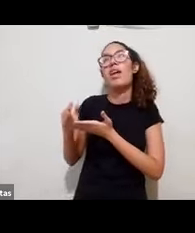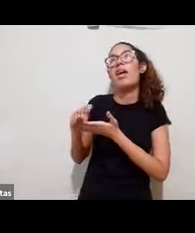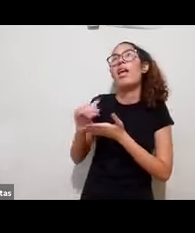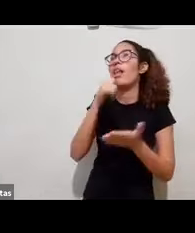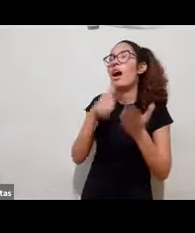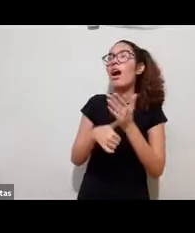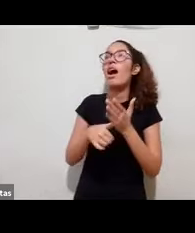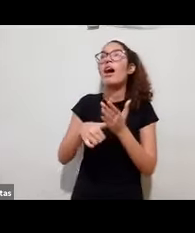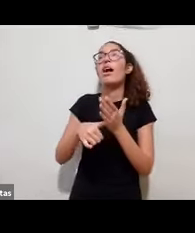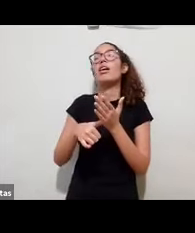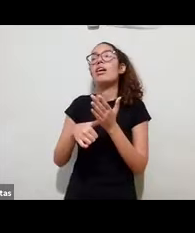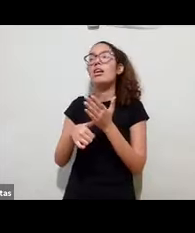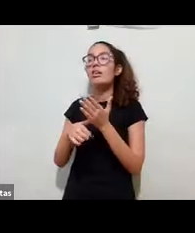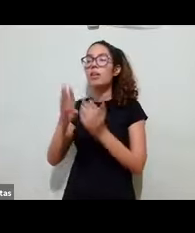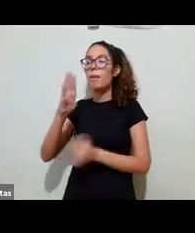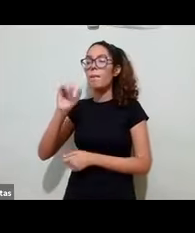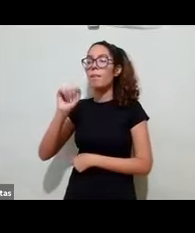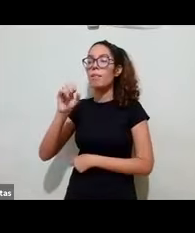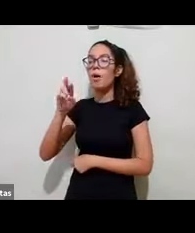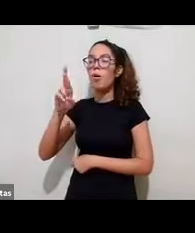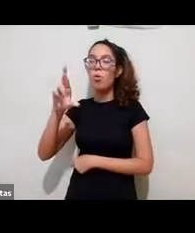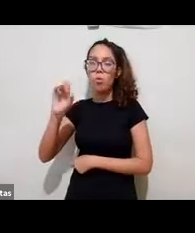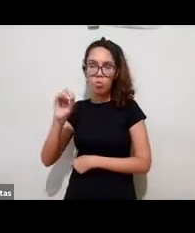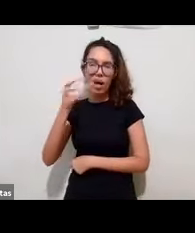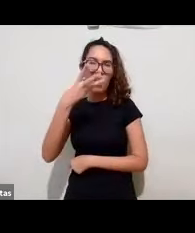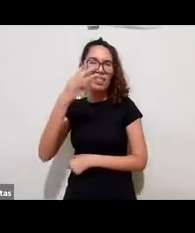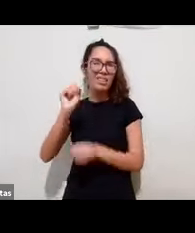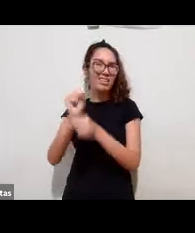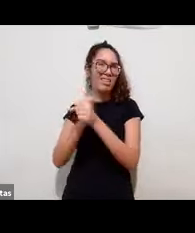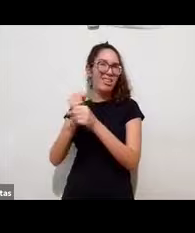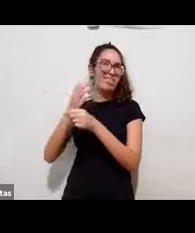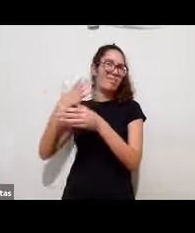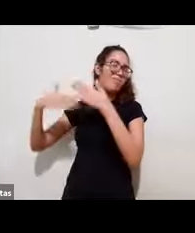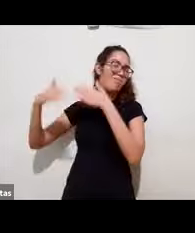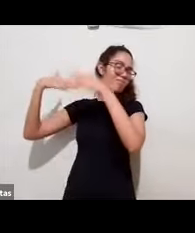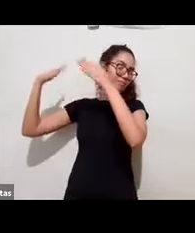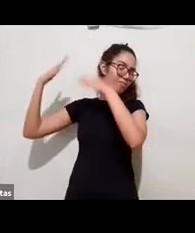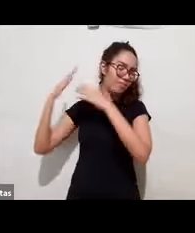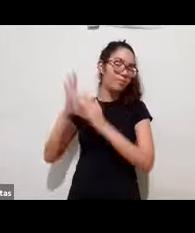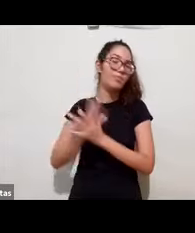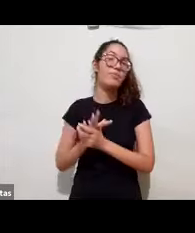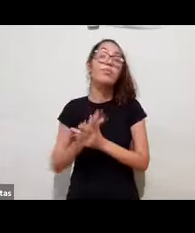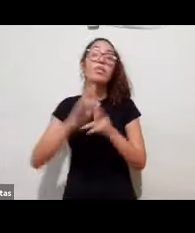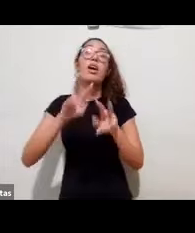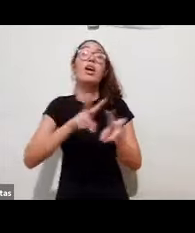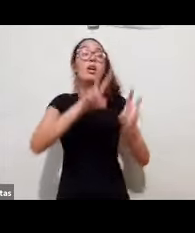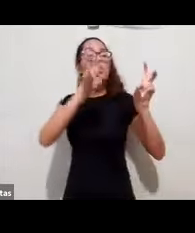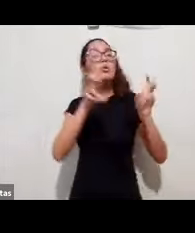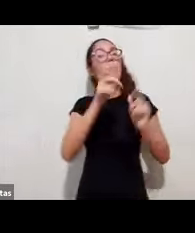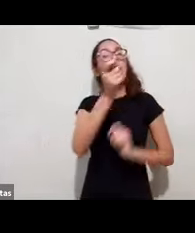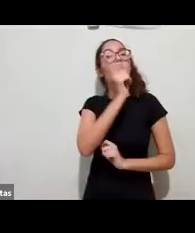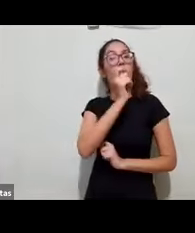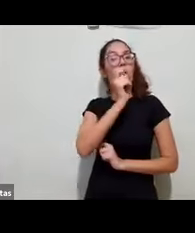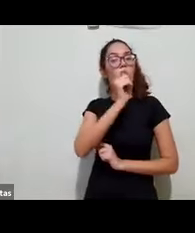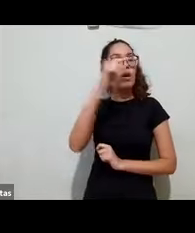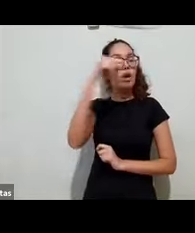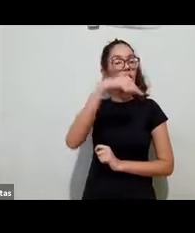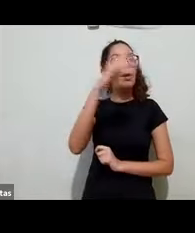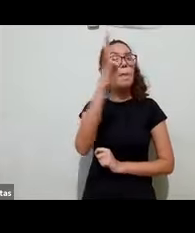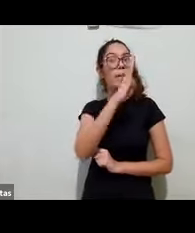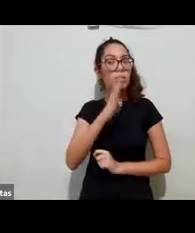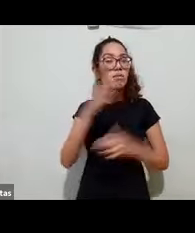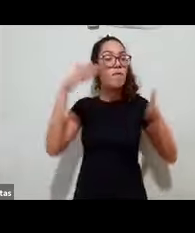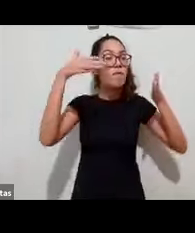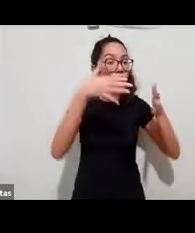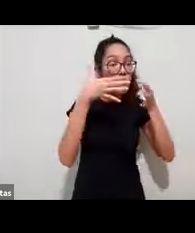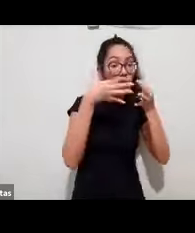anos atrás, e o realinhamento das políticas de drogas no Brasil e a construção de uma política de atenção às pessoas que usam drogas